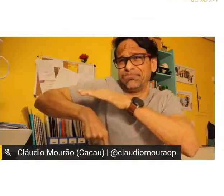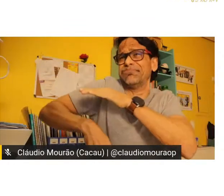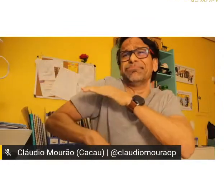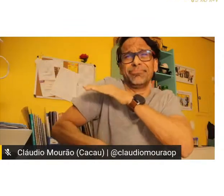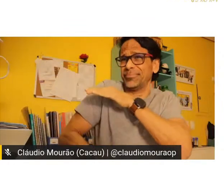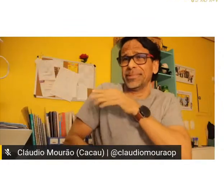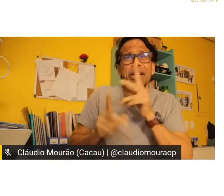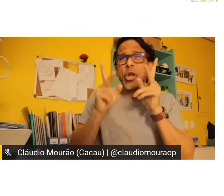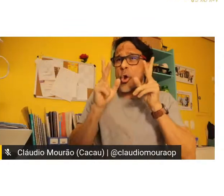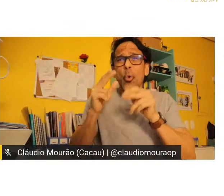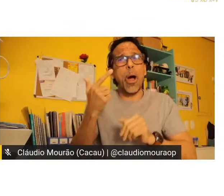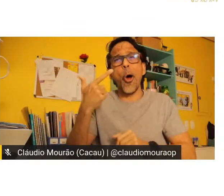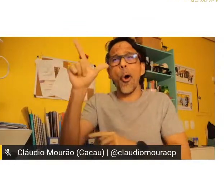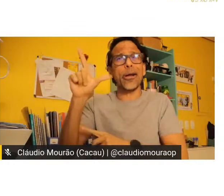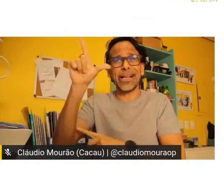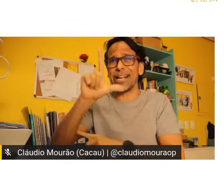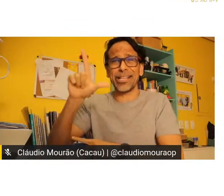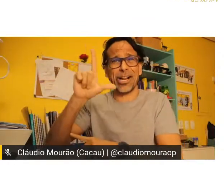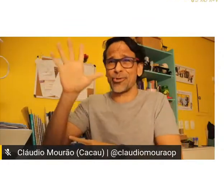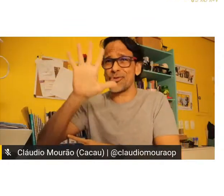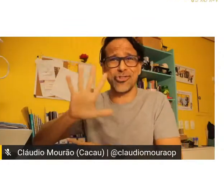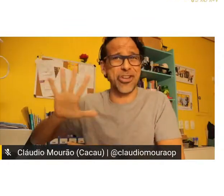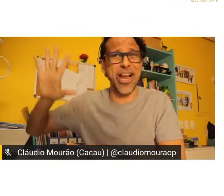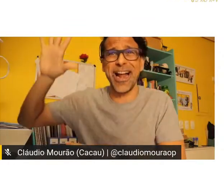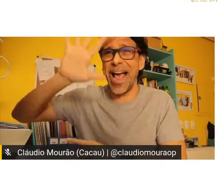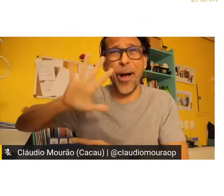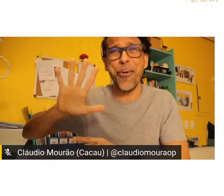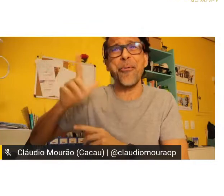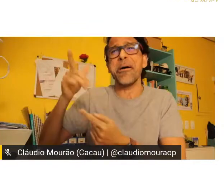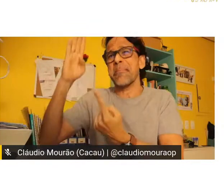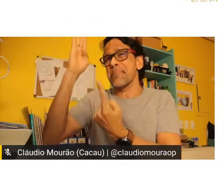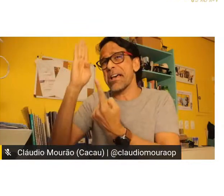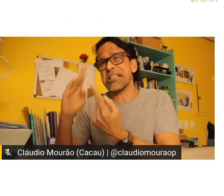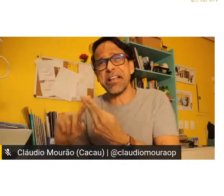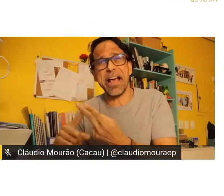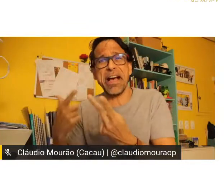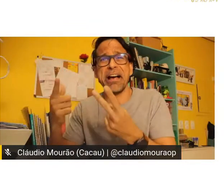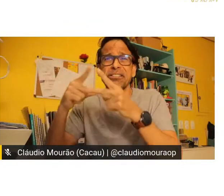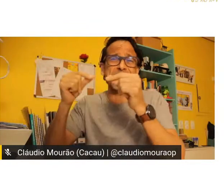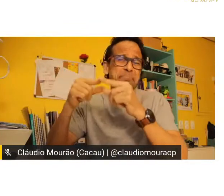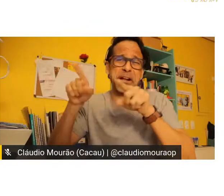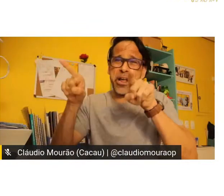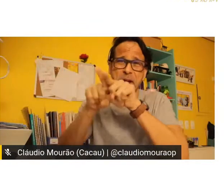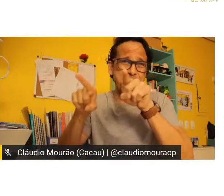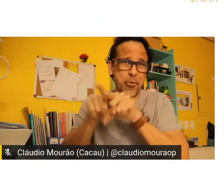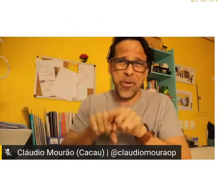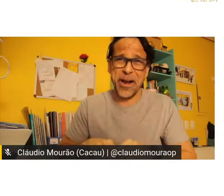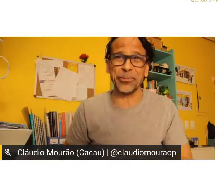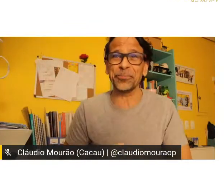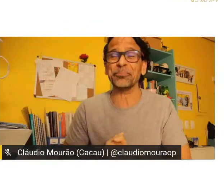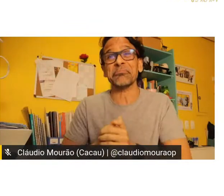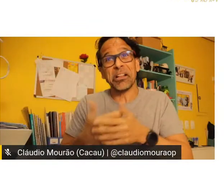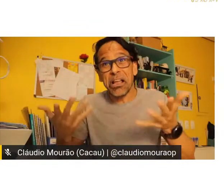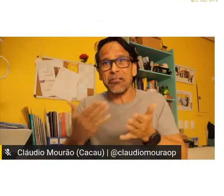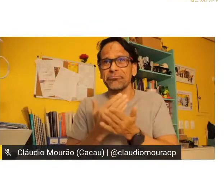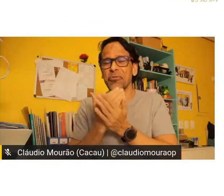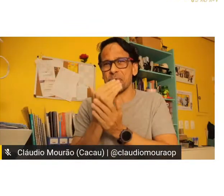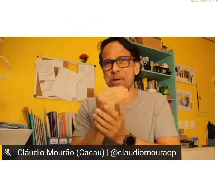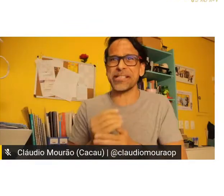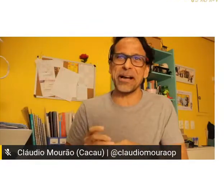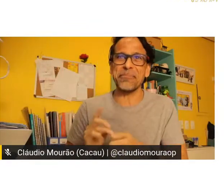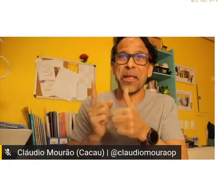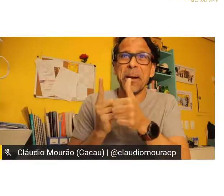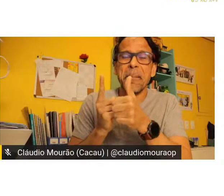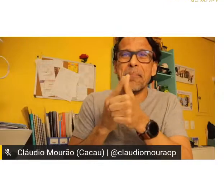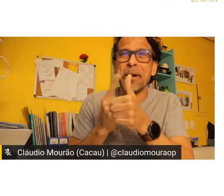simples é cujo t e agora daqui é um tema bastante complexo mas por que uma live no daria